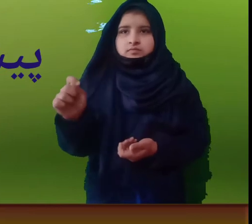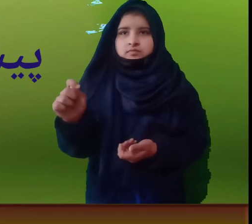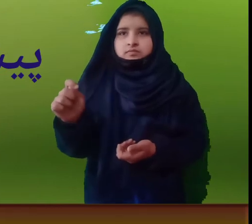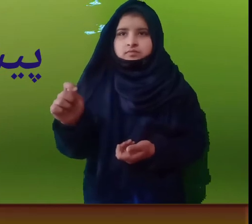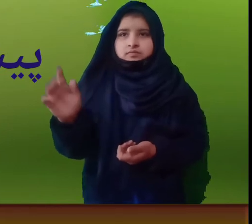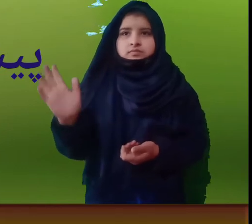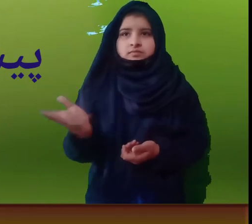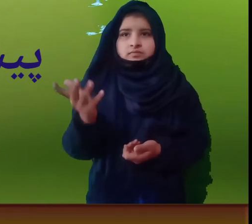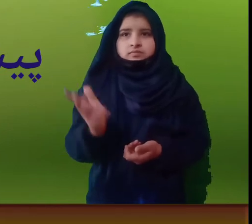पेशे।